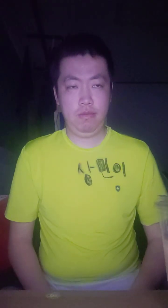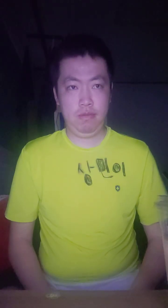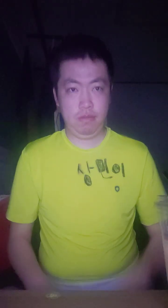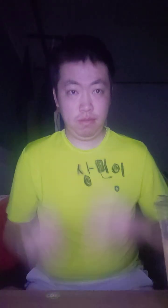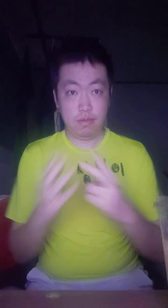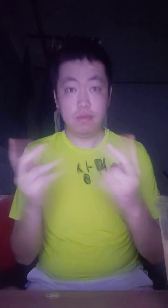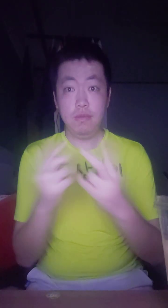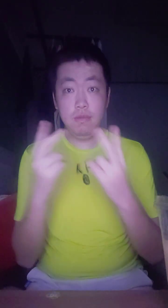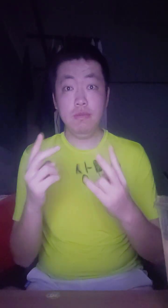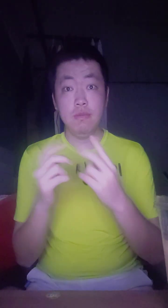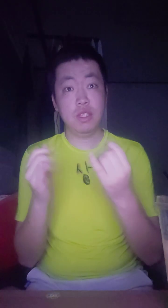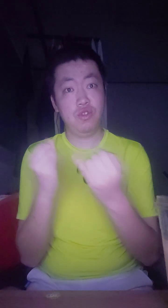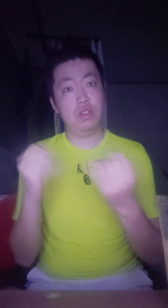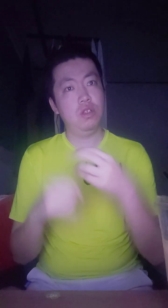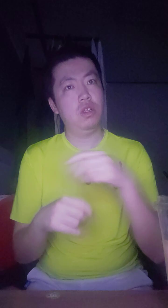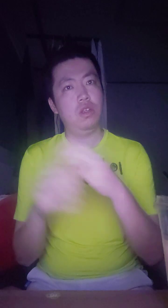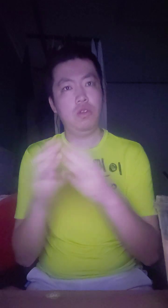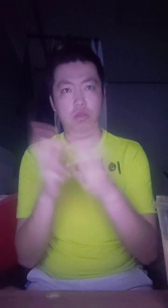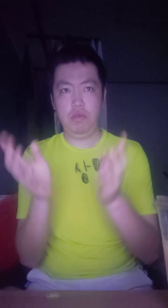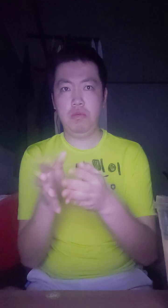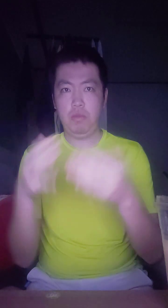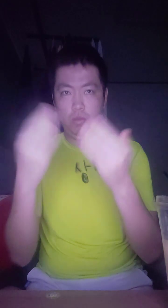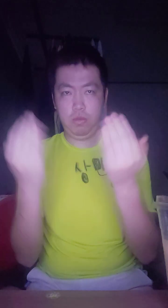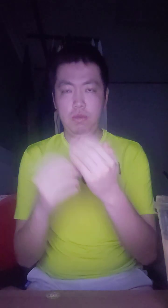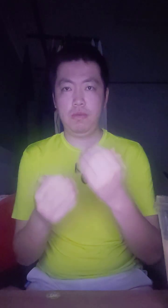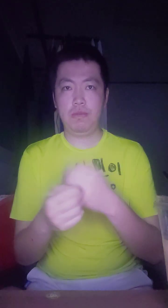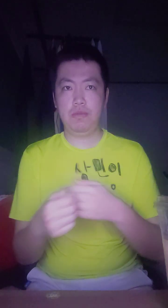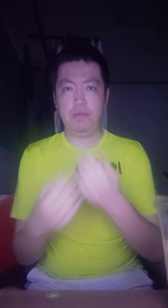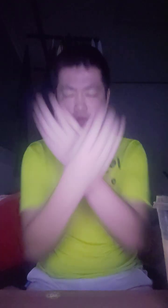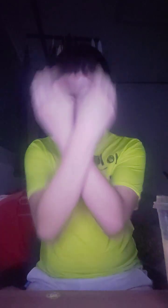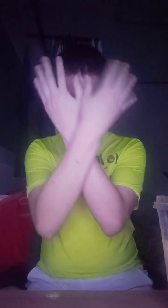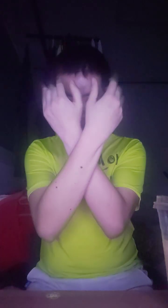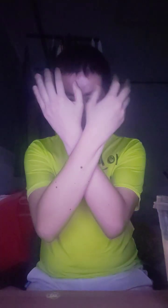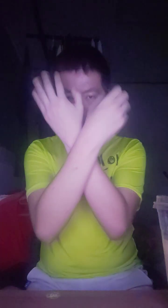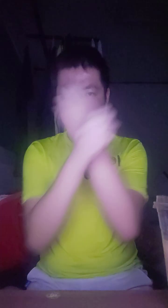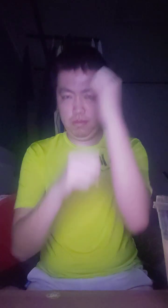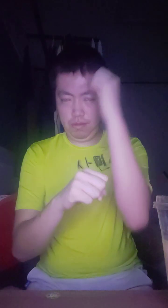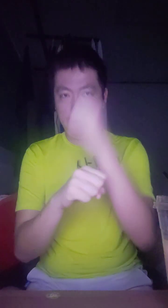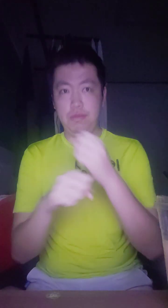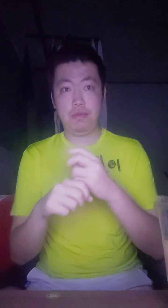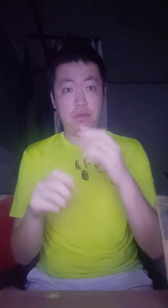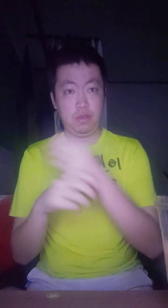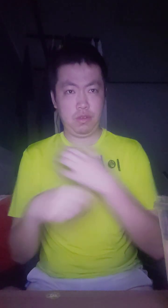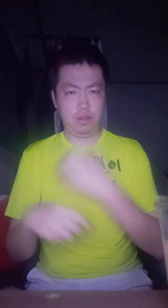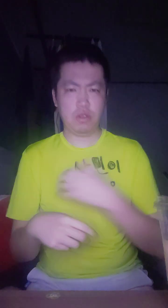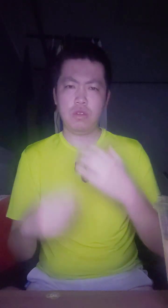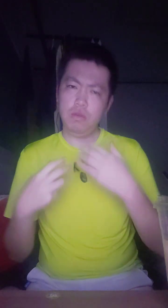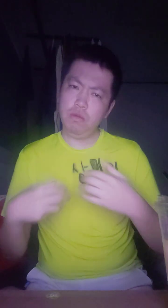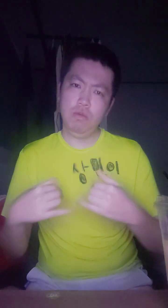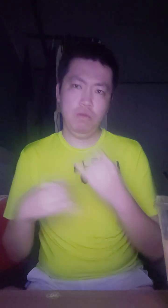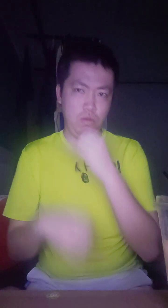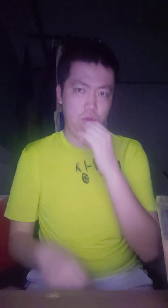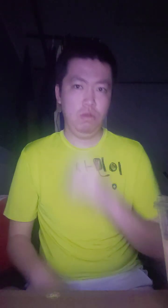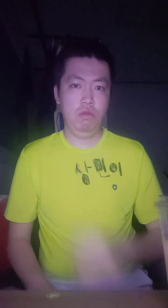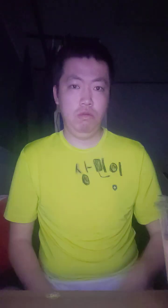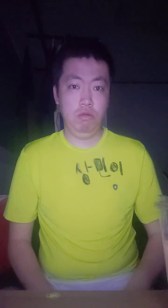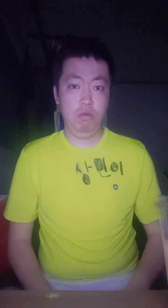지난해 12월 6일 울산 시내의 모습입니다. 갑자기 신호등이 꺼져 큰 교통 혼잡이 빚어졌고